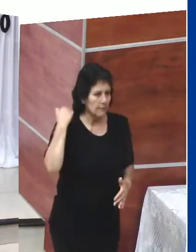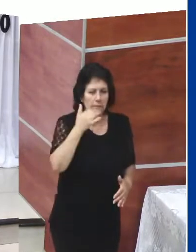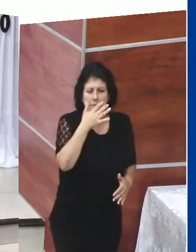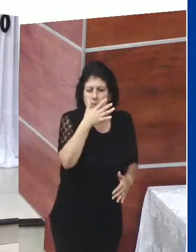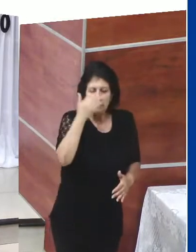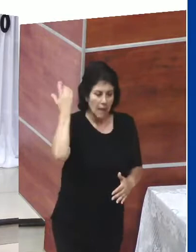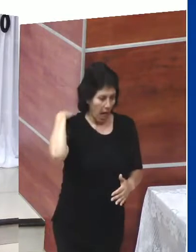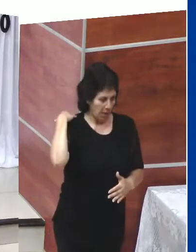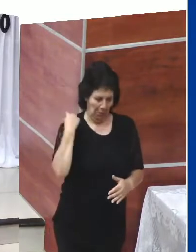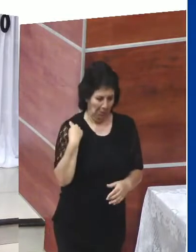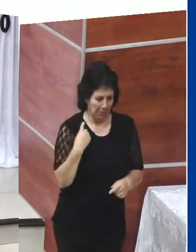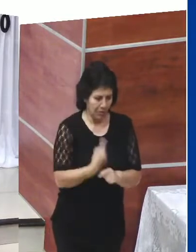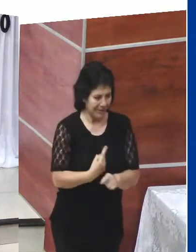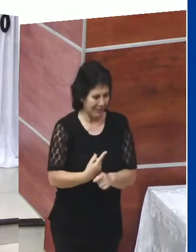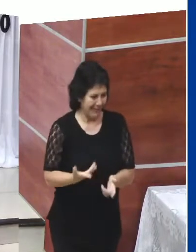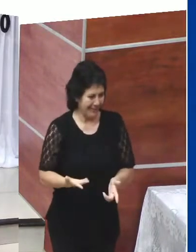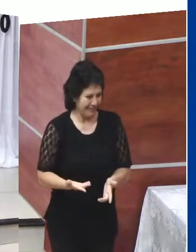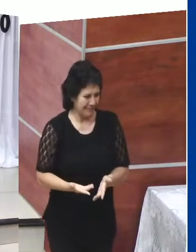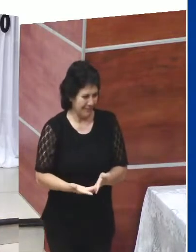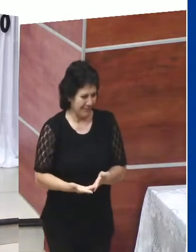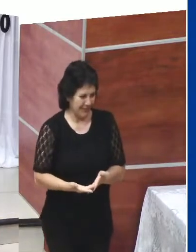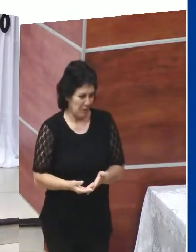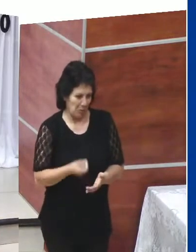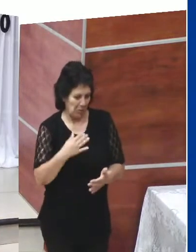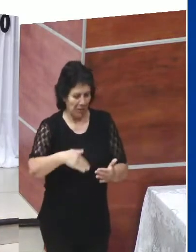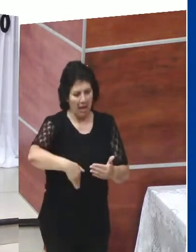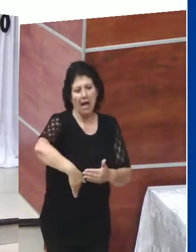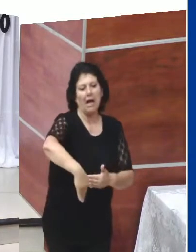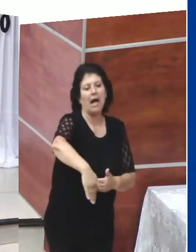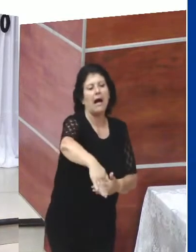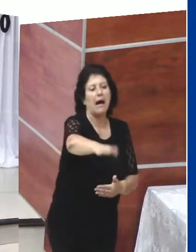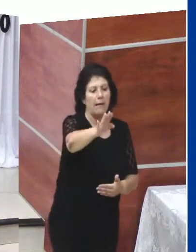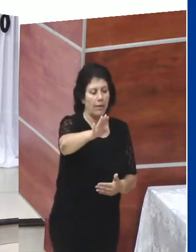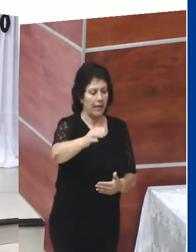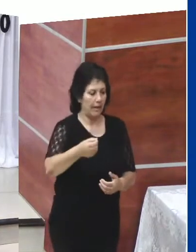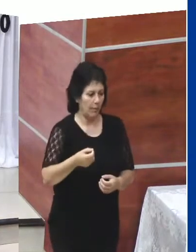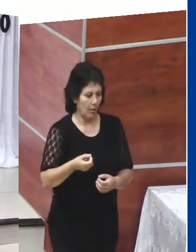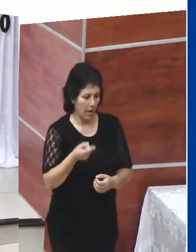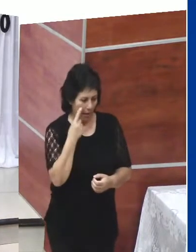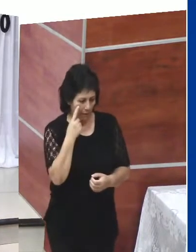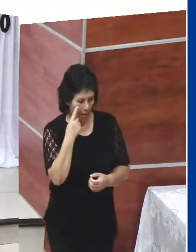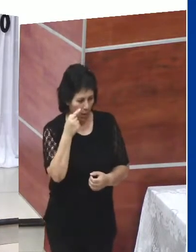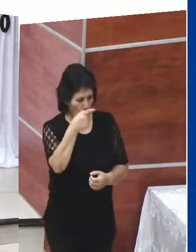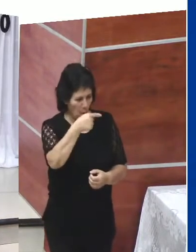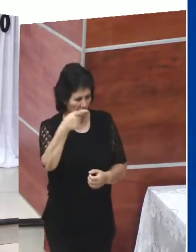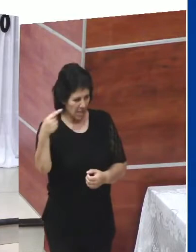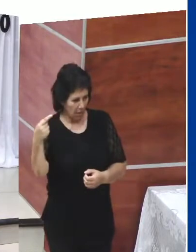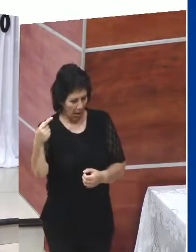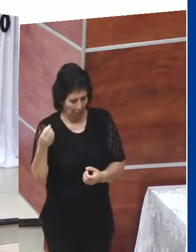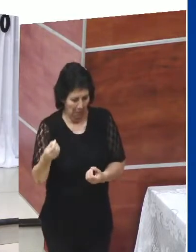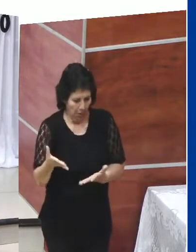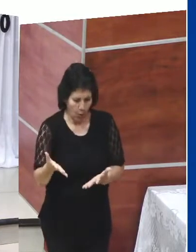en una sola vez para vivir una semana sin respirar. No se puede.